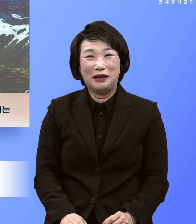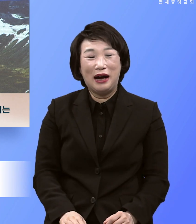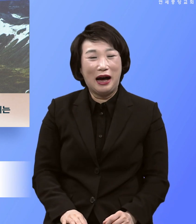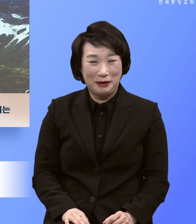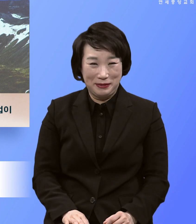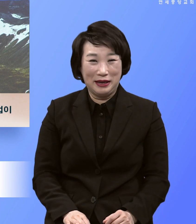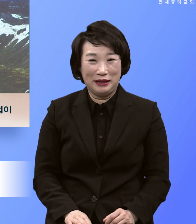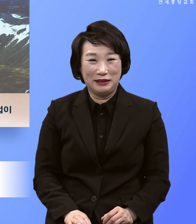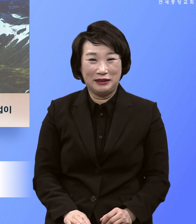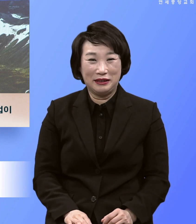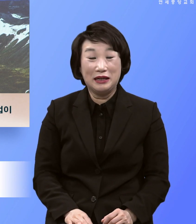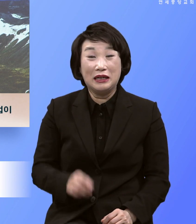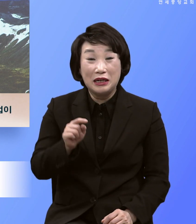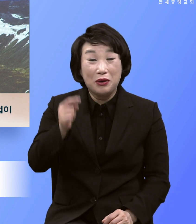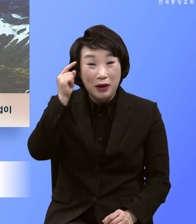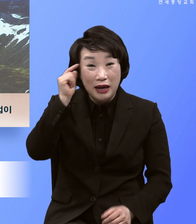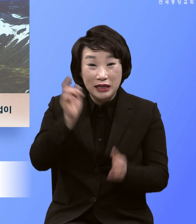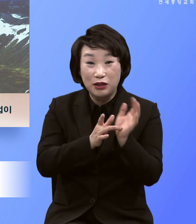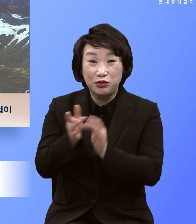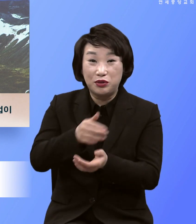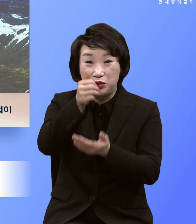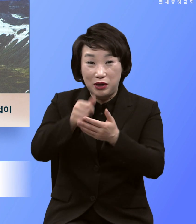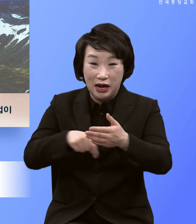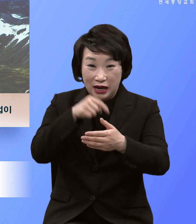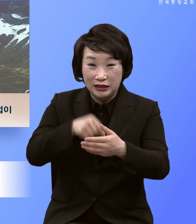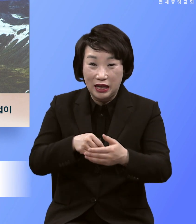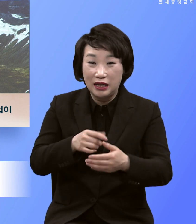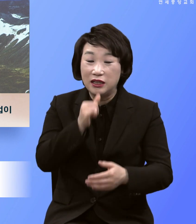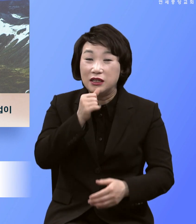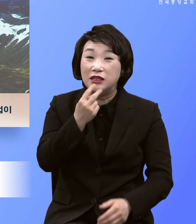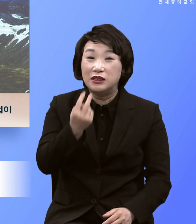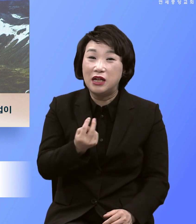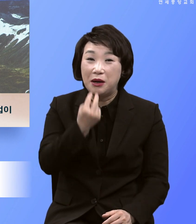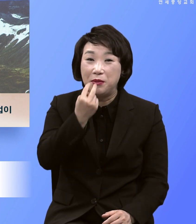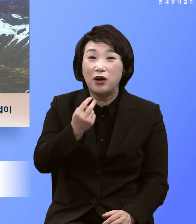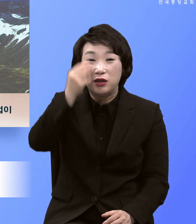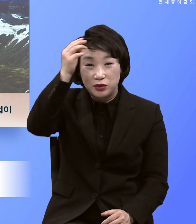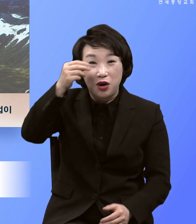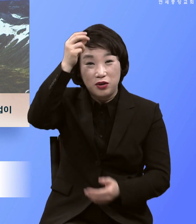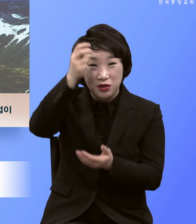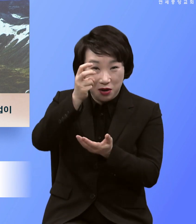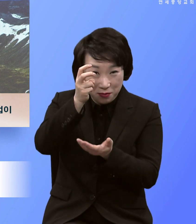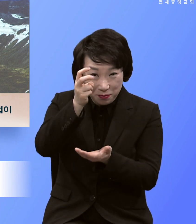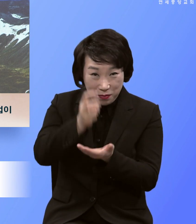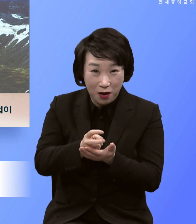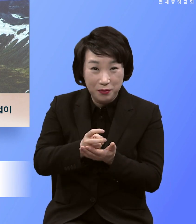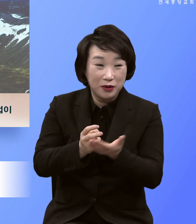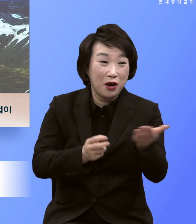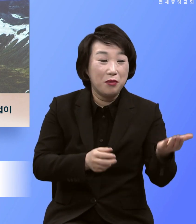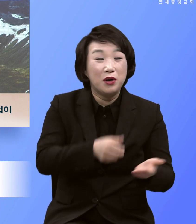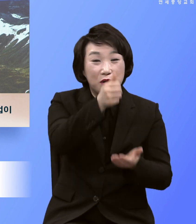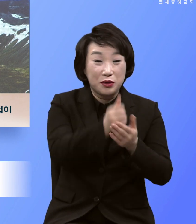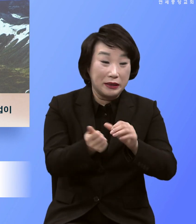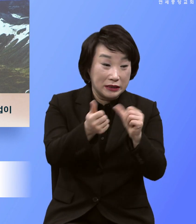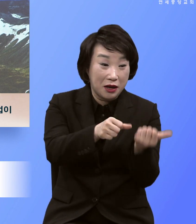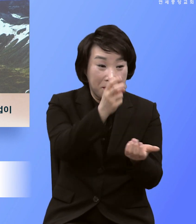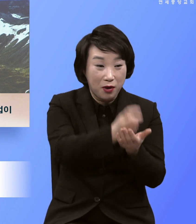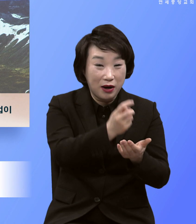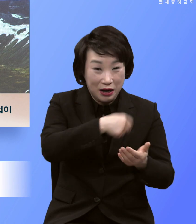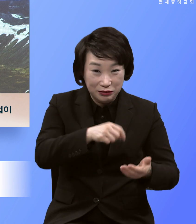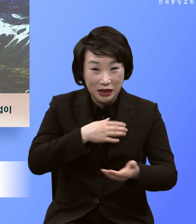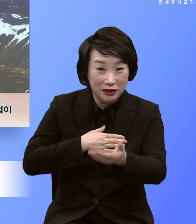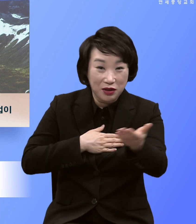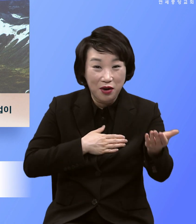없나니 이는 그리스도 예수 안에 있는 생명의 성령의 법이 죄와 사망의